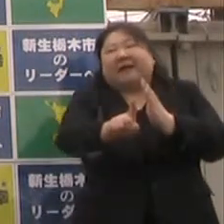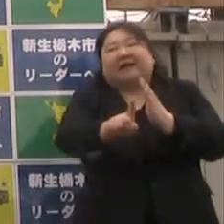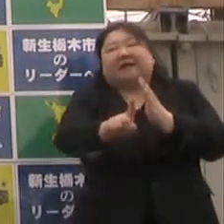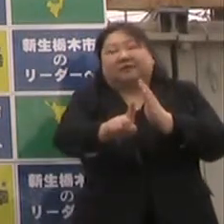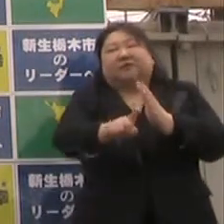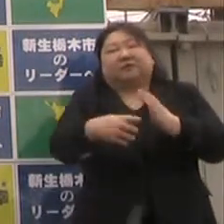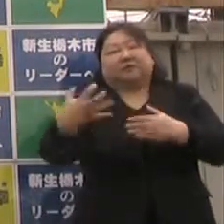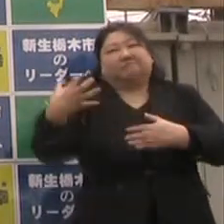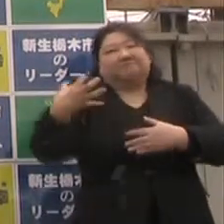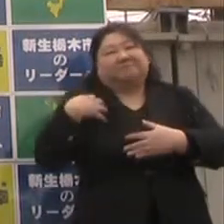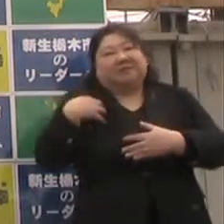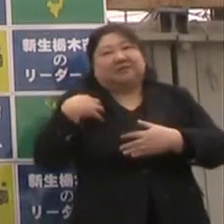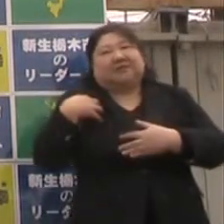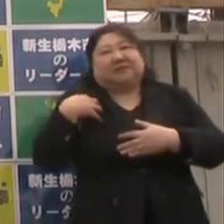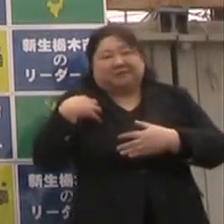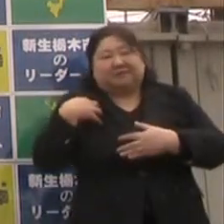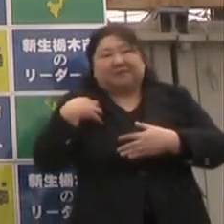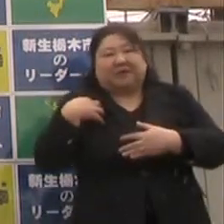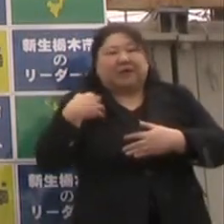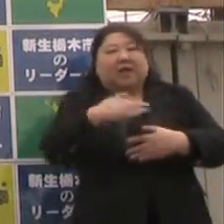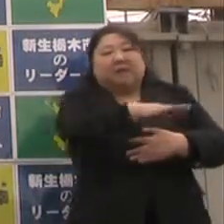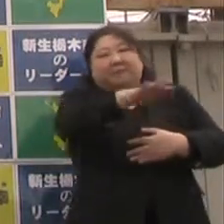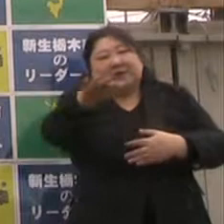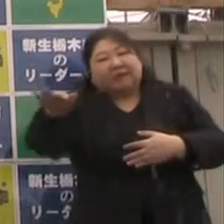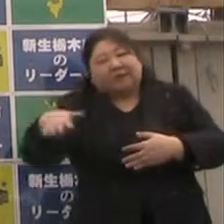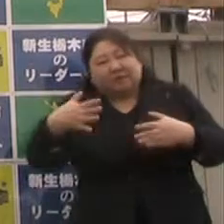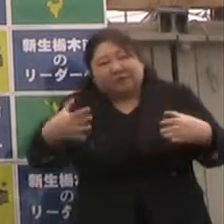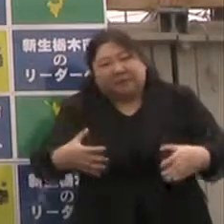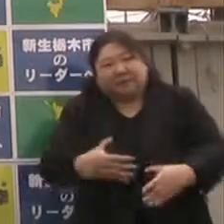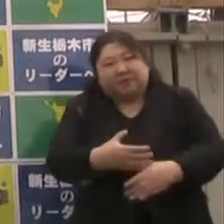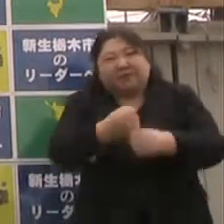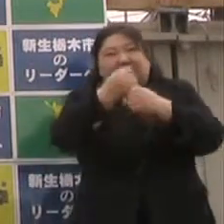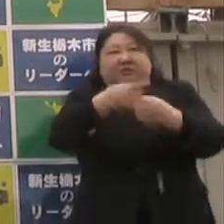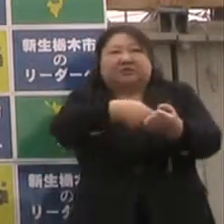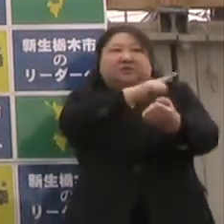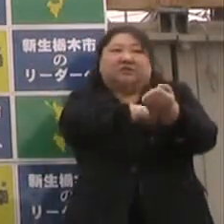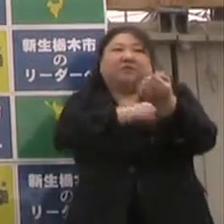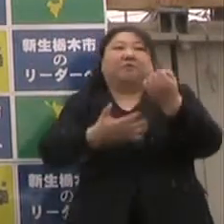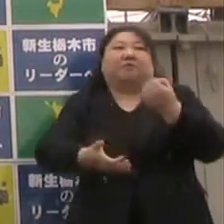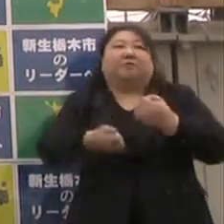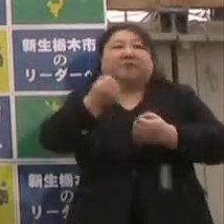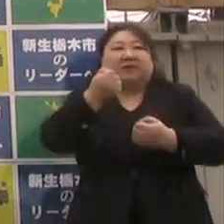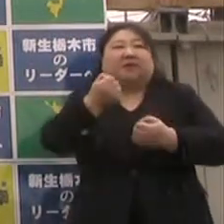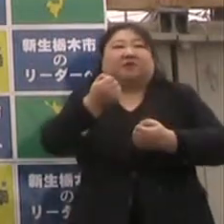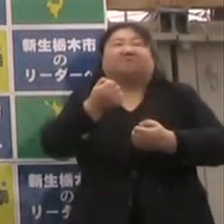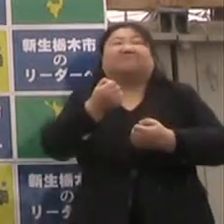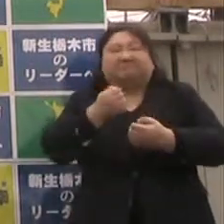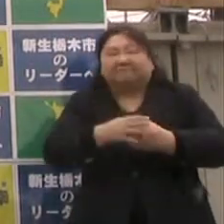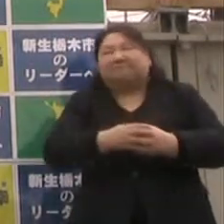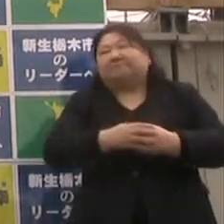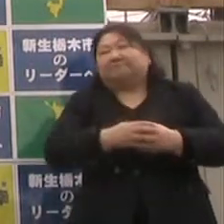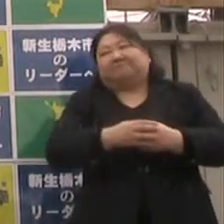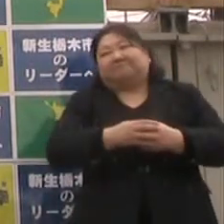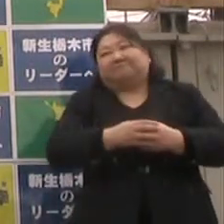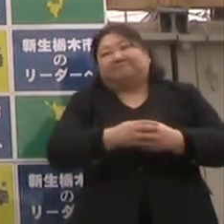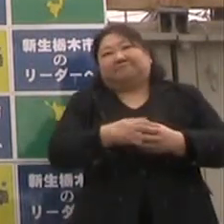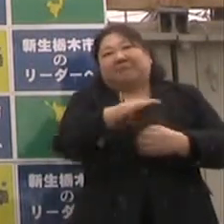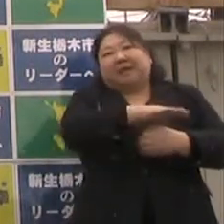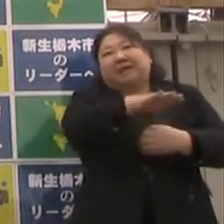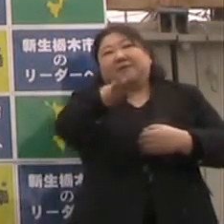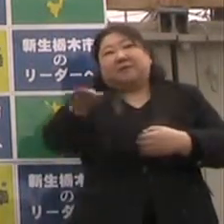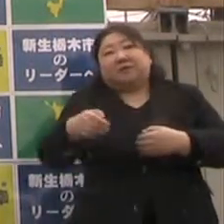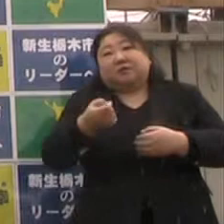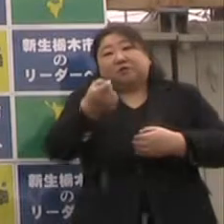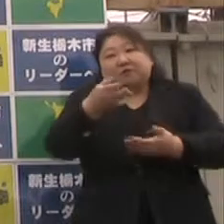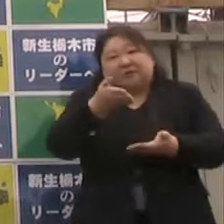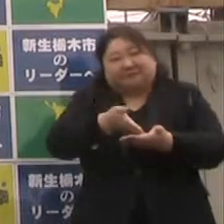として頑張って周りをまとめていくその資質を持っているからだと思うんです。皆さんにここでちょっとだけ言います